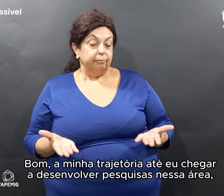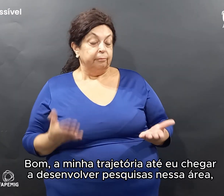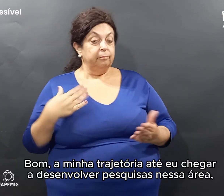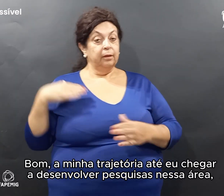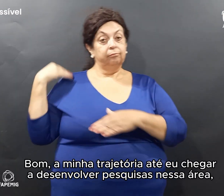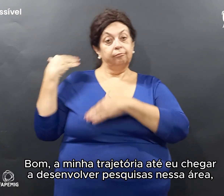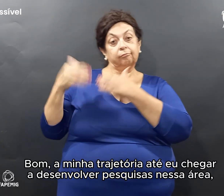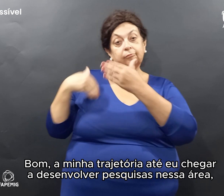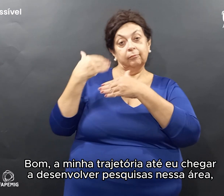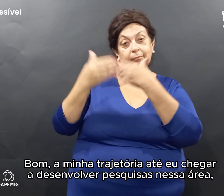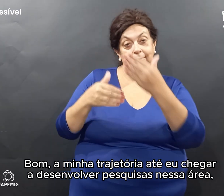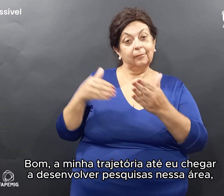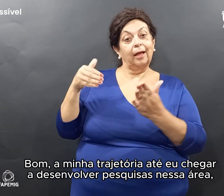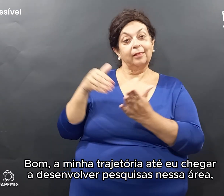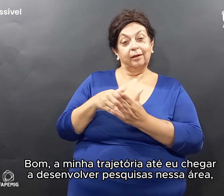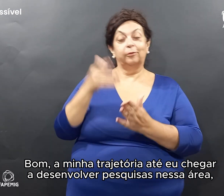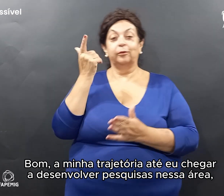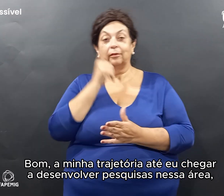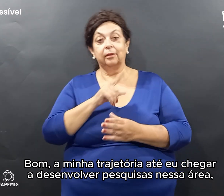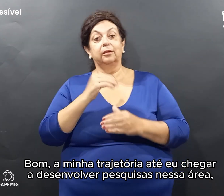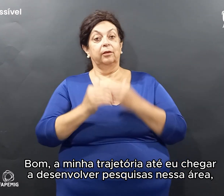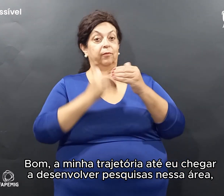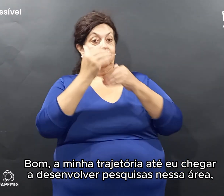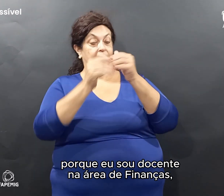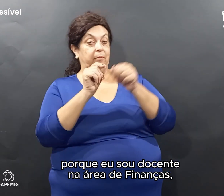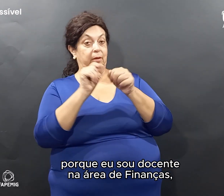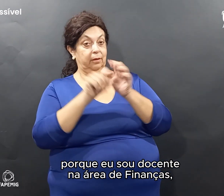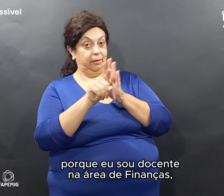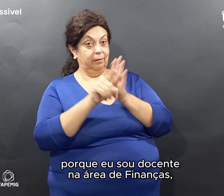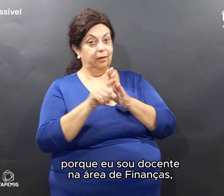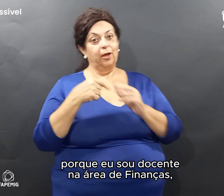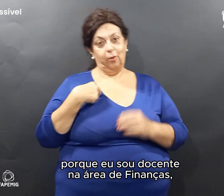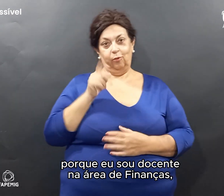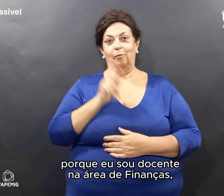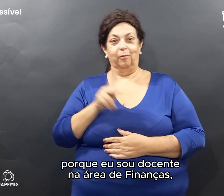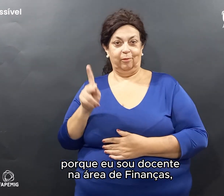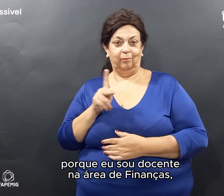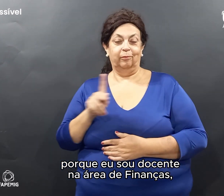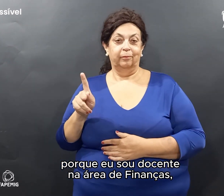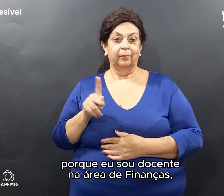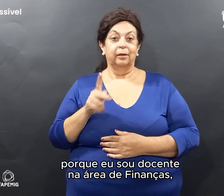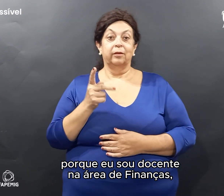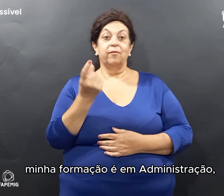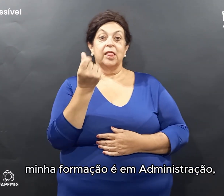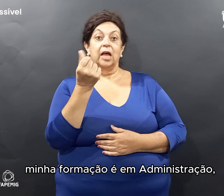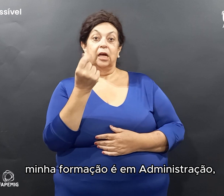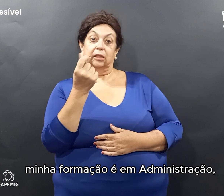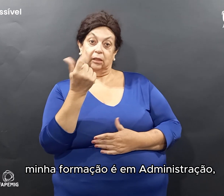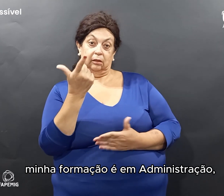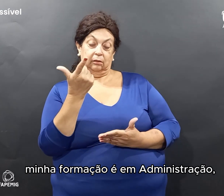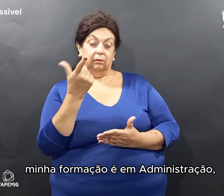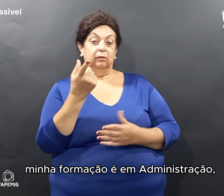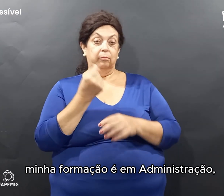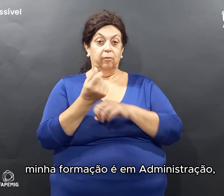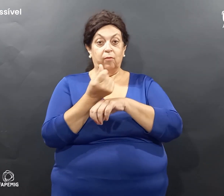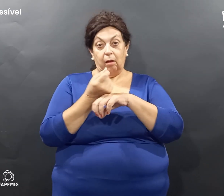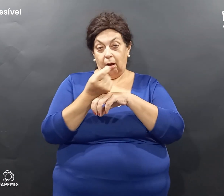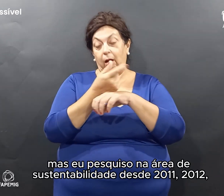trajetória até eu chegar a desenvolver pesquisas nessa área, que eu sou docente na área de finanças, a minha formação em administração, mas